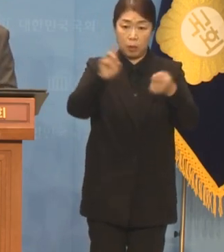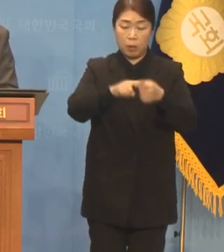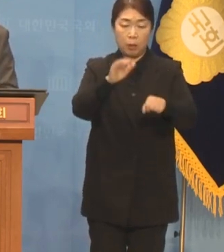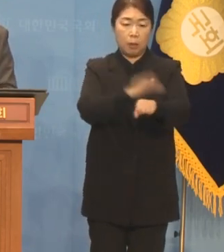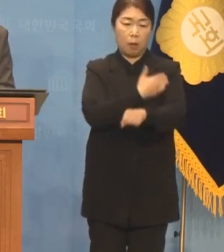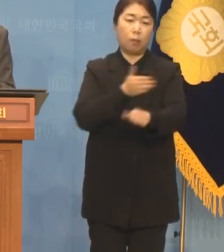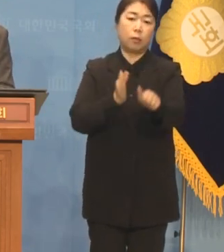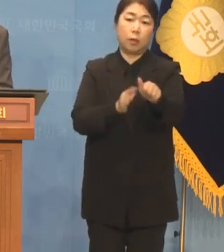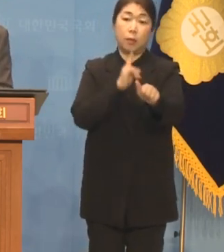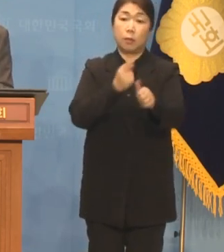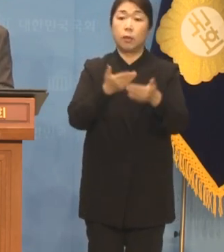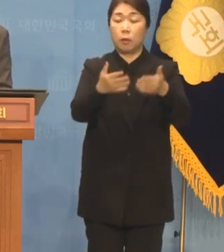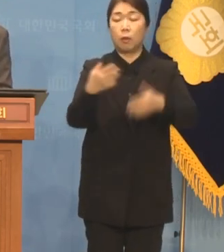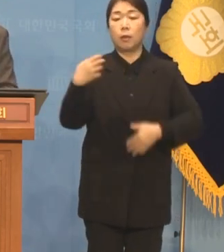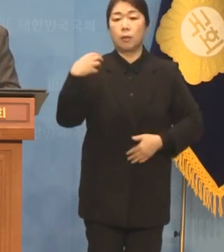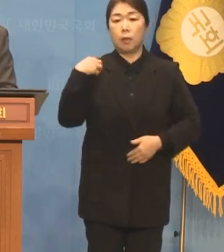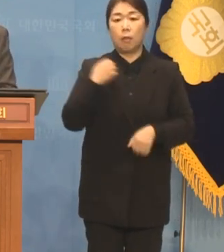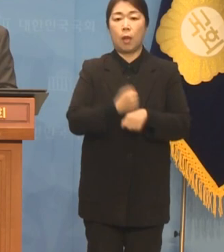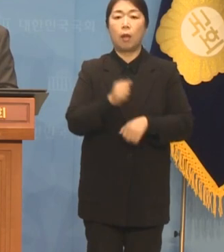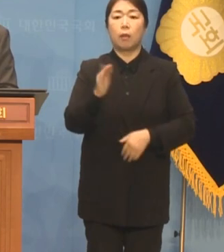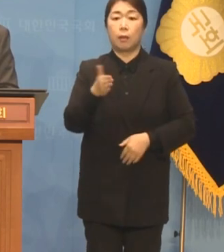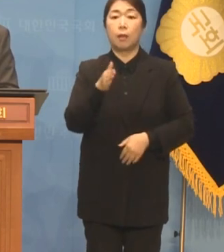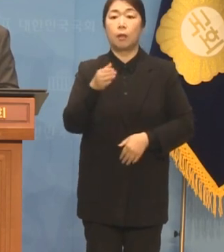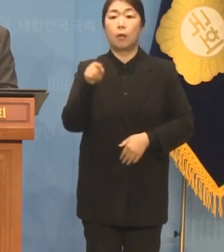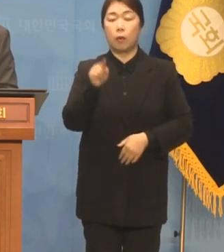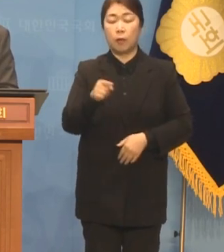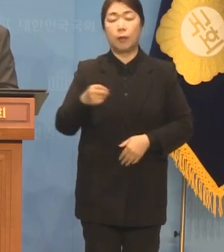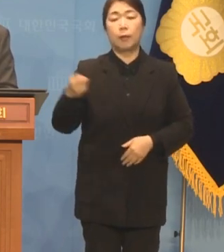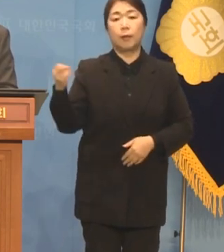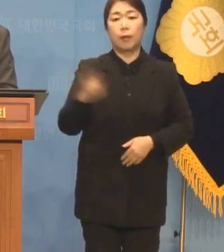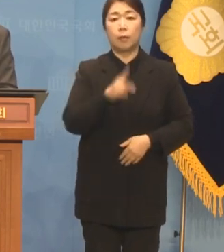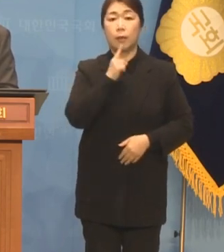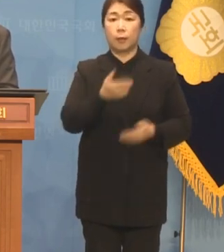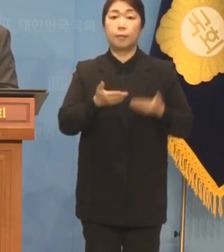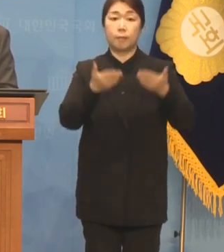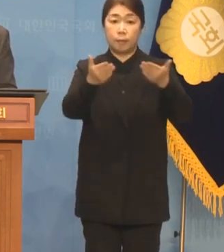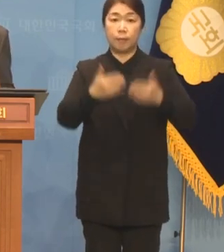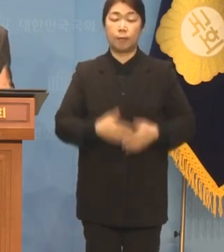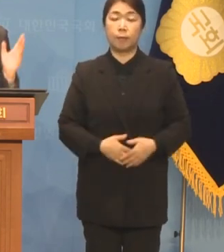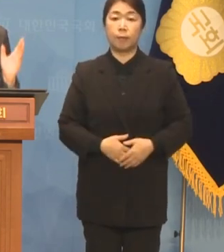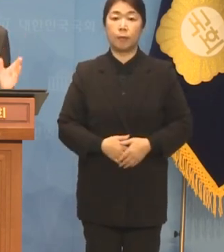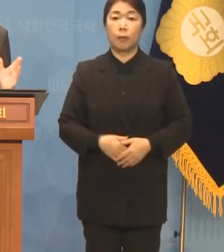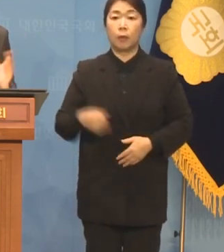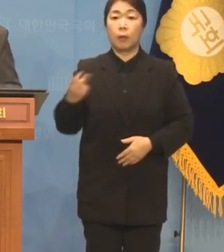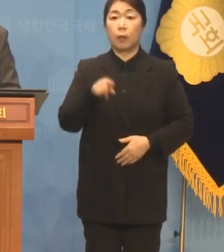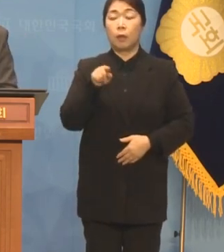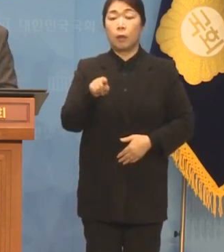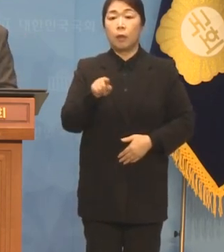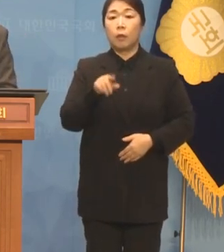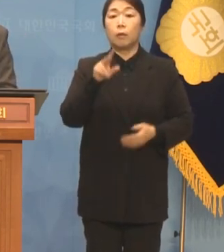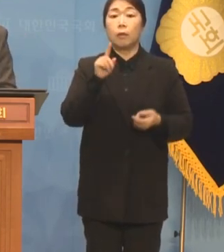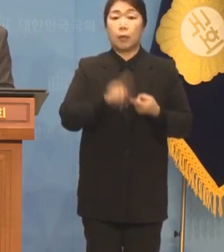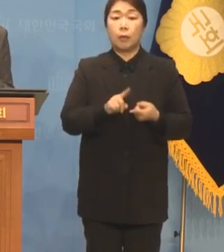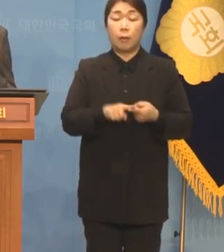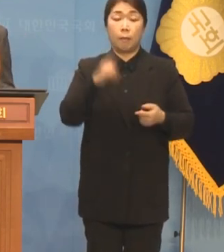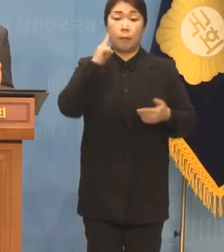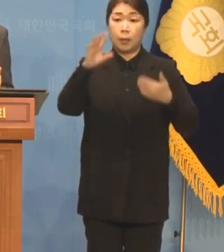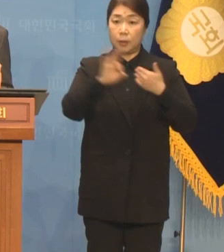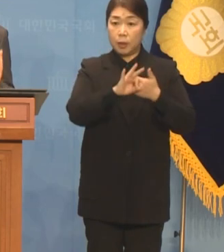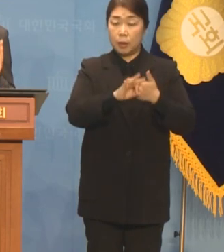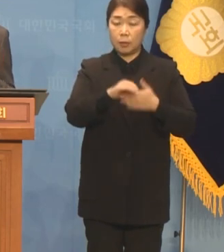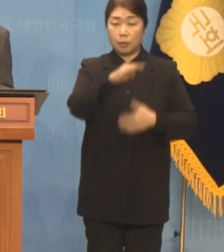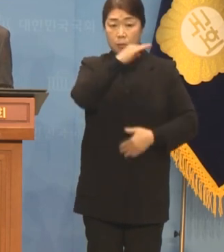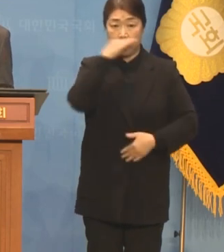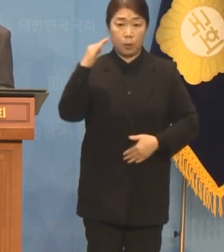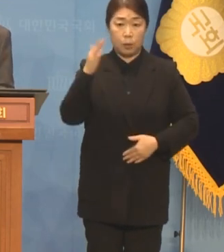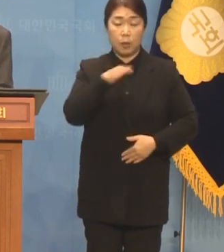요구를 하고 책임을 져야 한다는 것을 강력히 주장합니다. 그리고 이 부분에 대해서 만약에